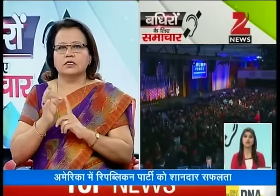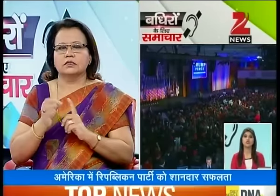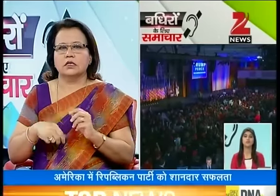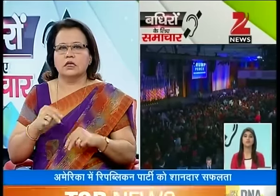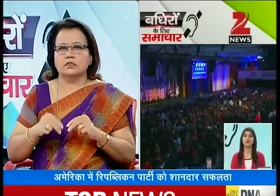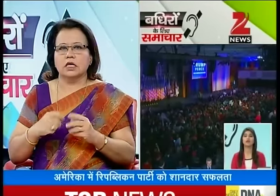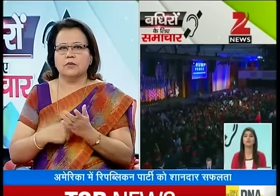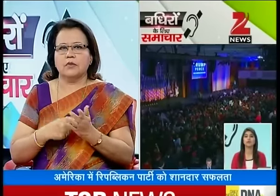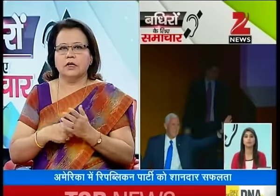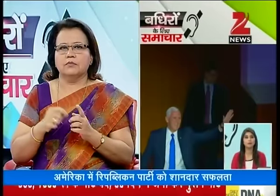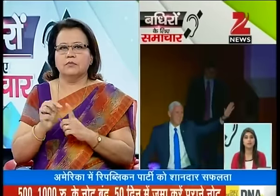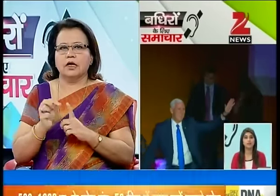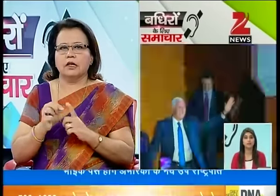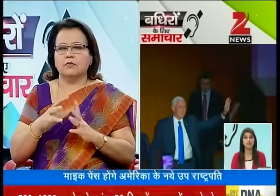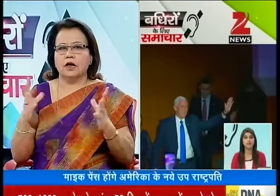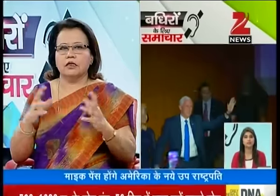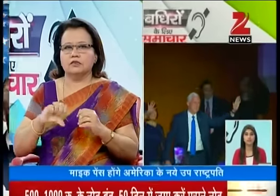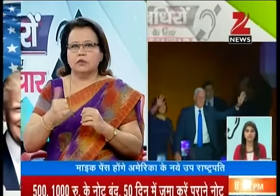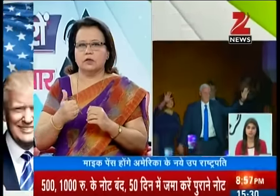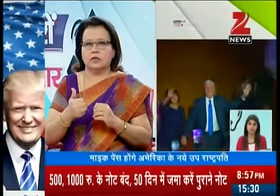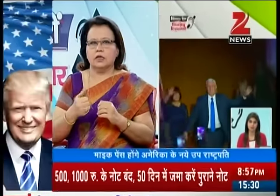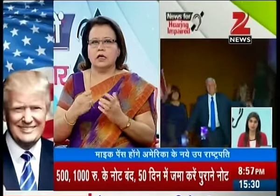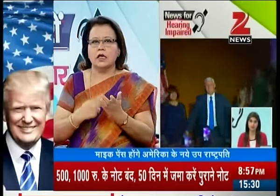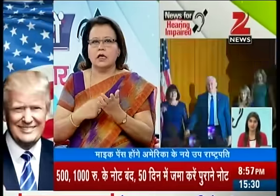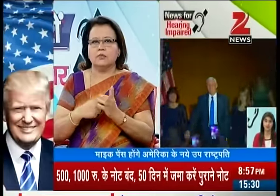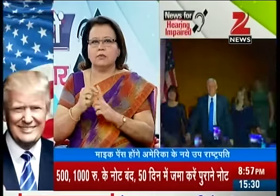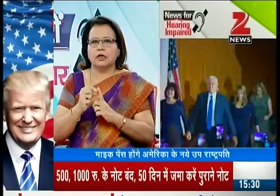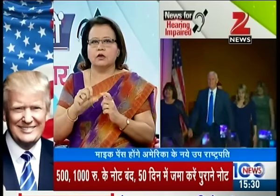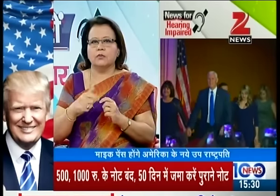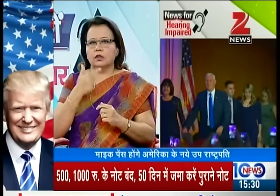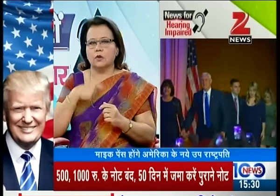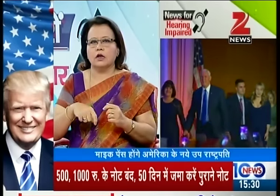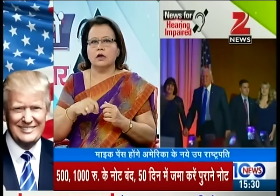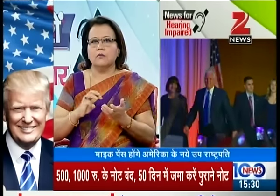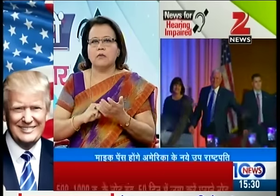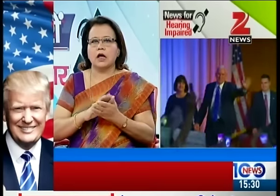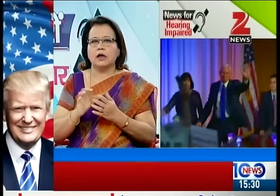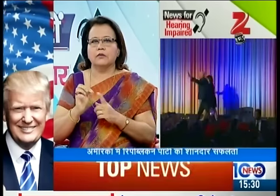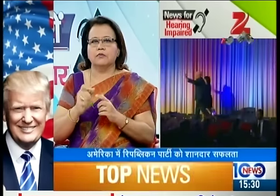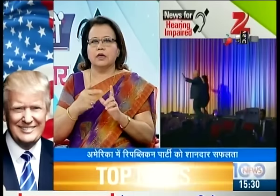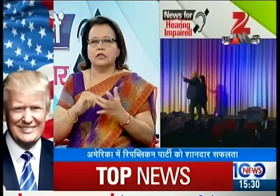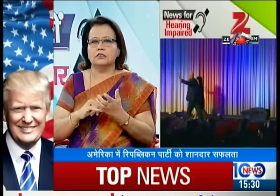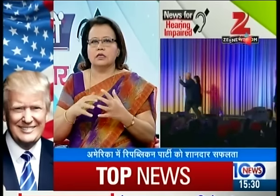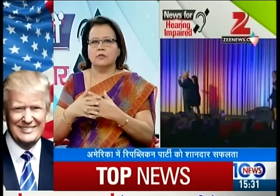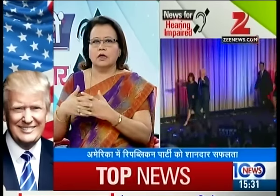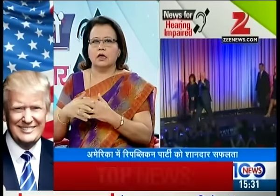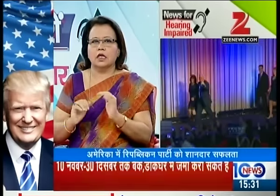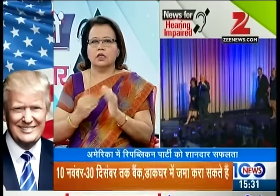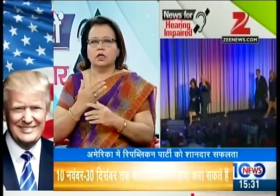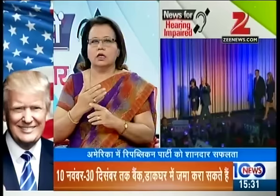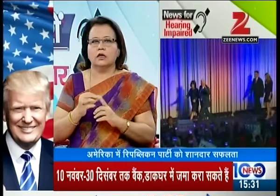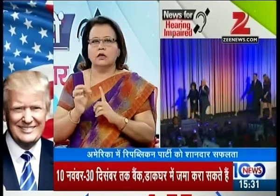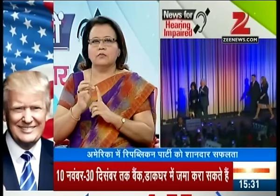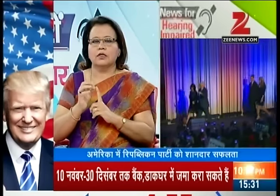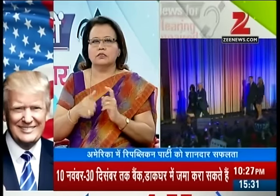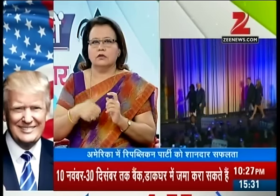अमेरिका में हुए राष्ट्रपति चुनाव में रिपब्लिकन पार्टी को भारी सफलता मिली है। रिपब्लिकन उम्मीदवार माइक पेंस अमेरिका के